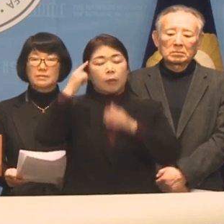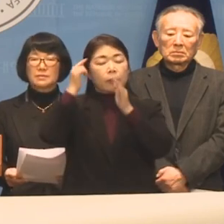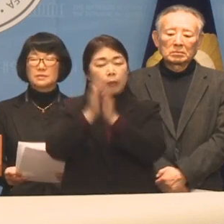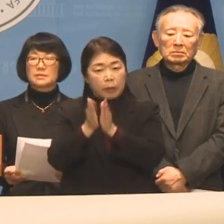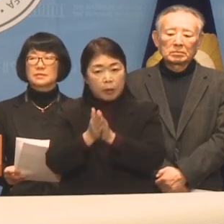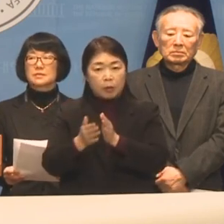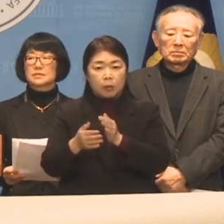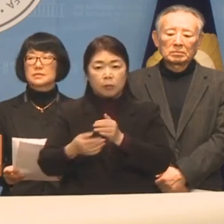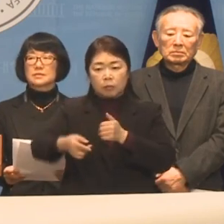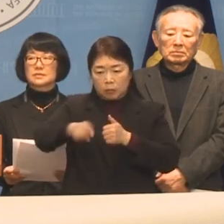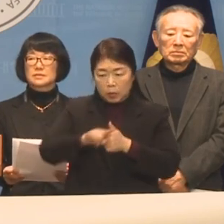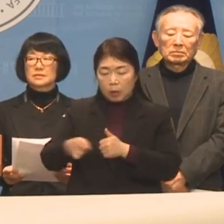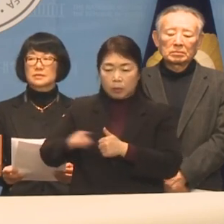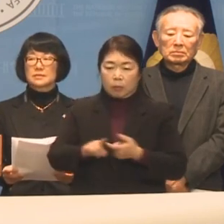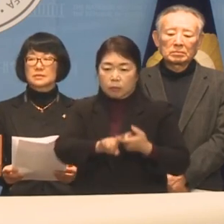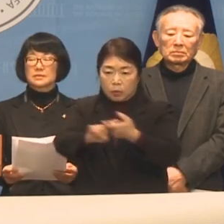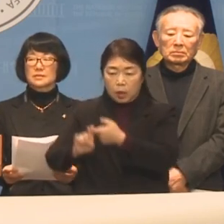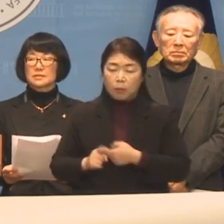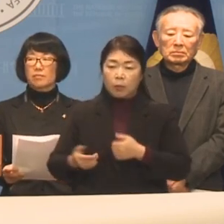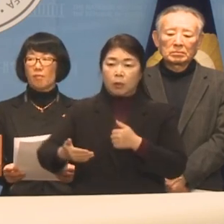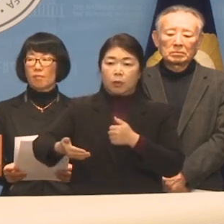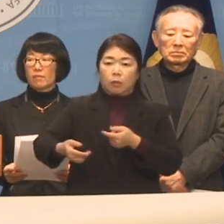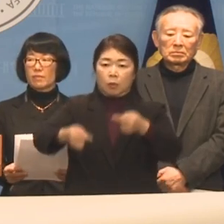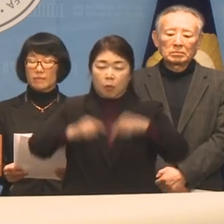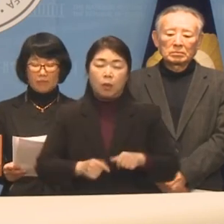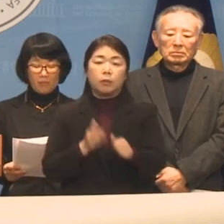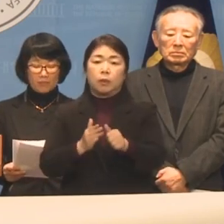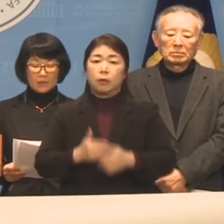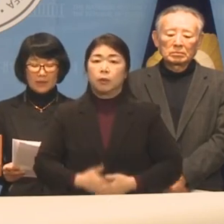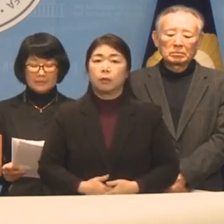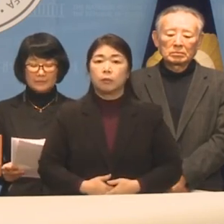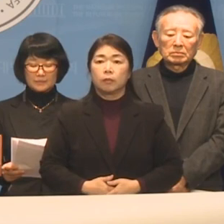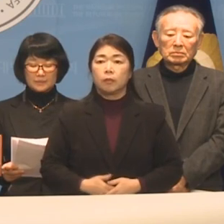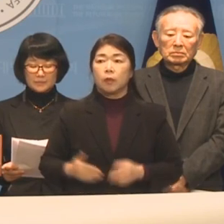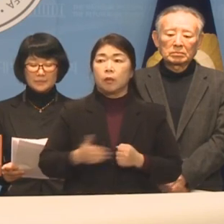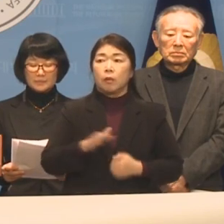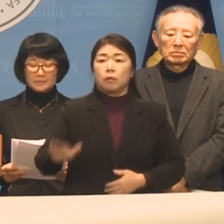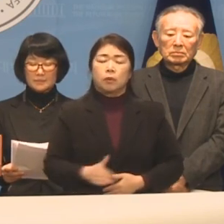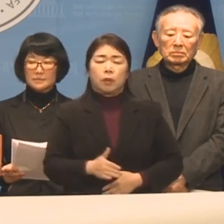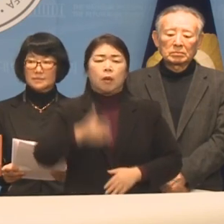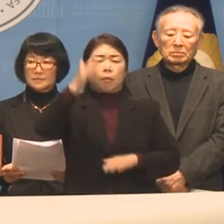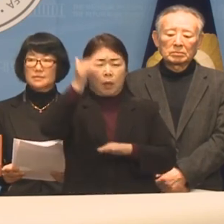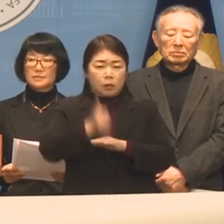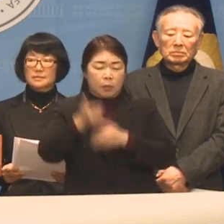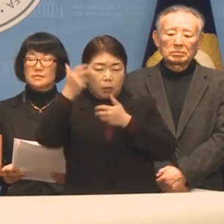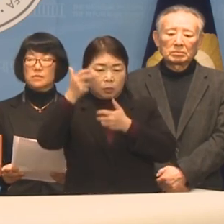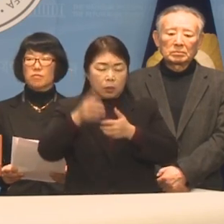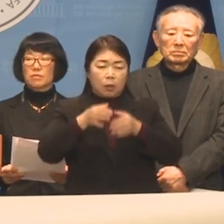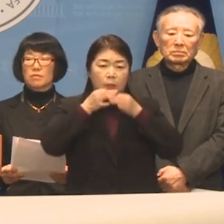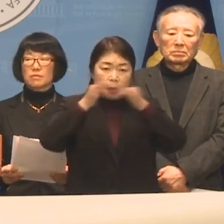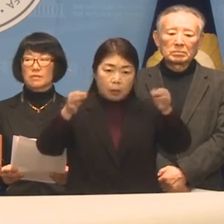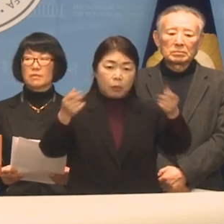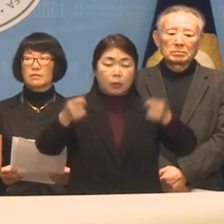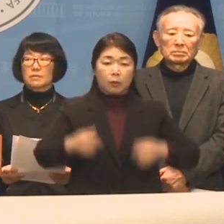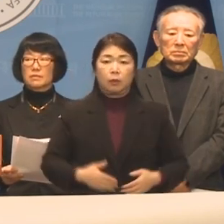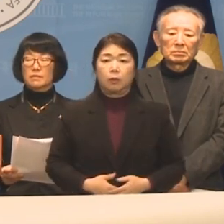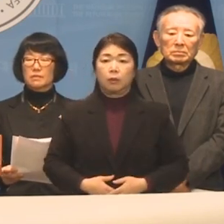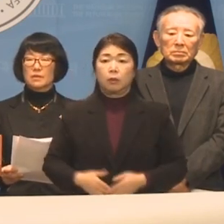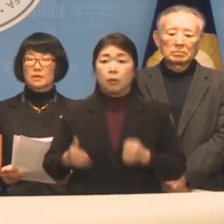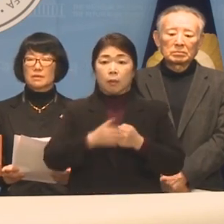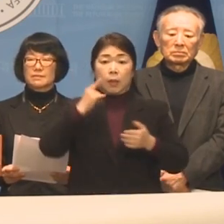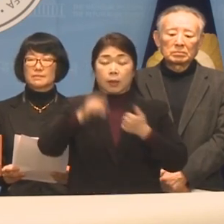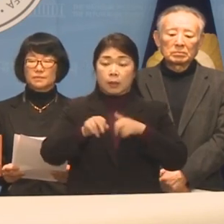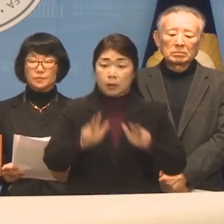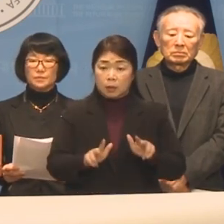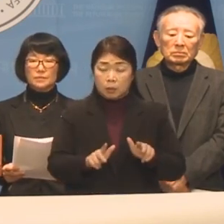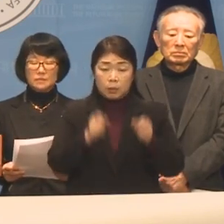희망을 만들어야 된다. 그래서 마지막 절규라고 저희는 생각합니다. 이 시기를 놓치면, 이 마지막 기회를 놓치면